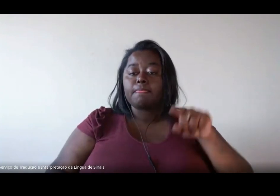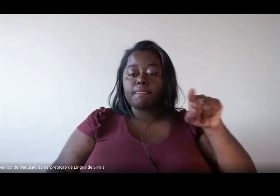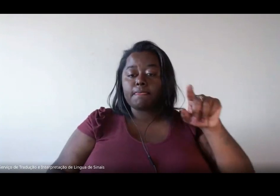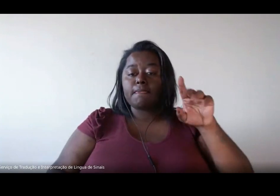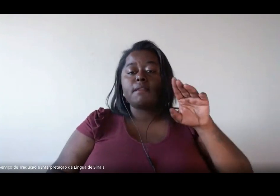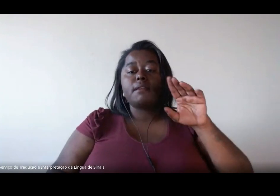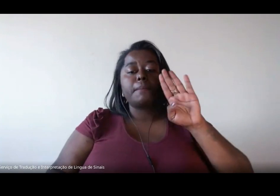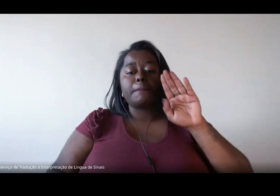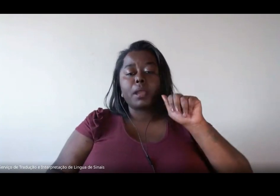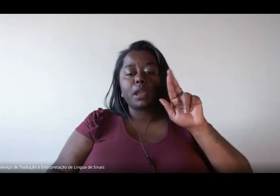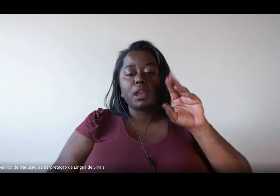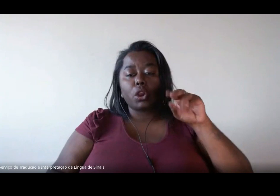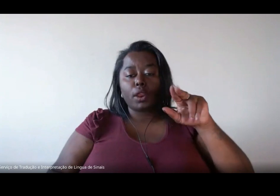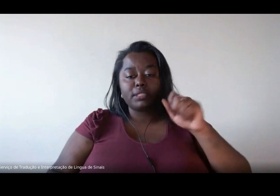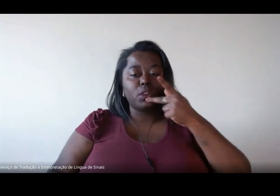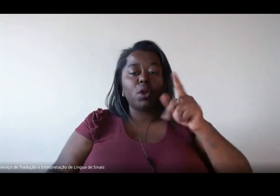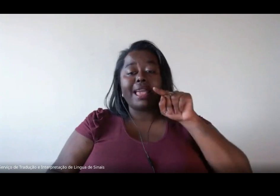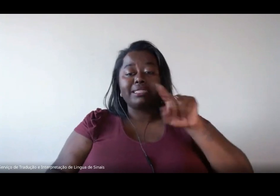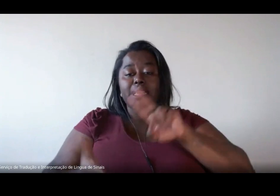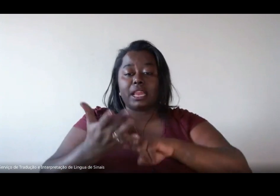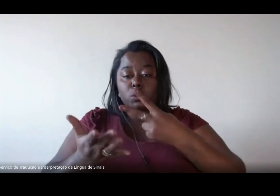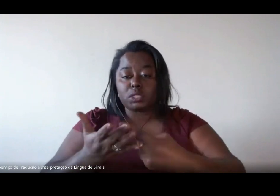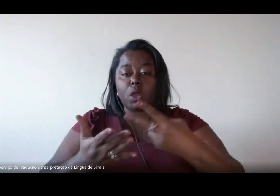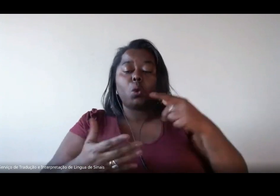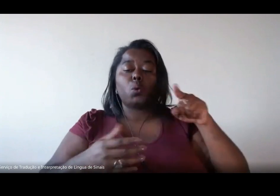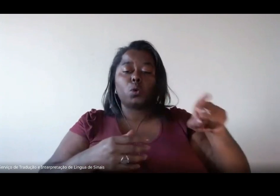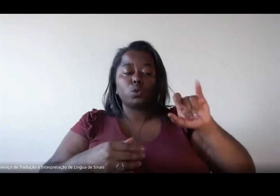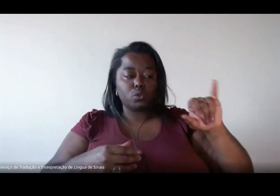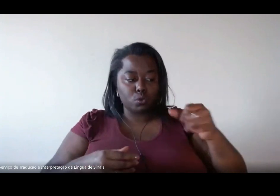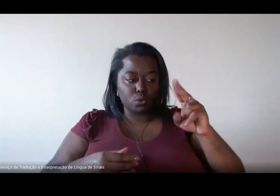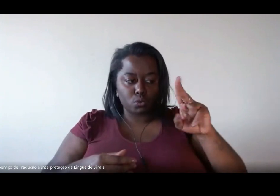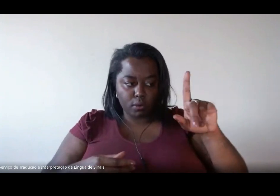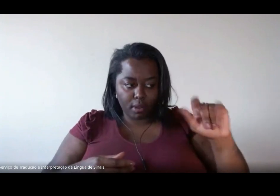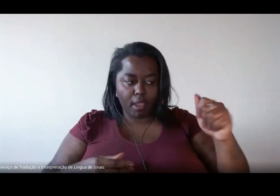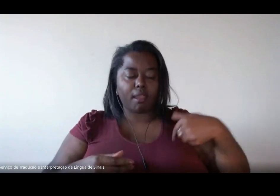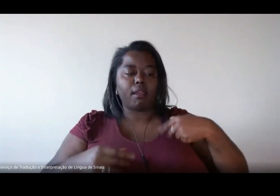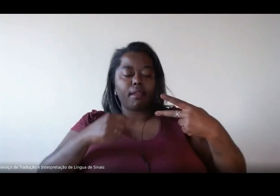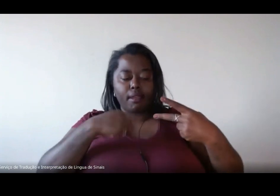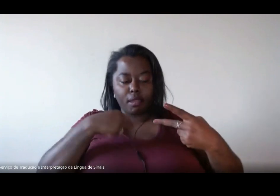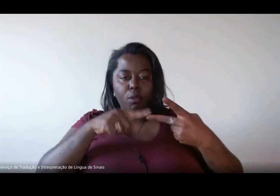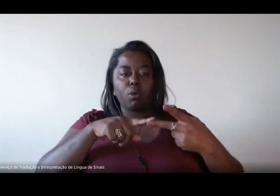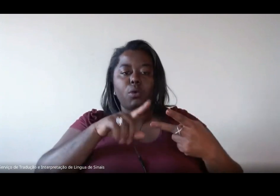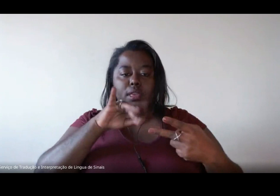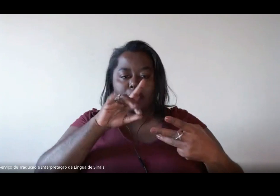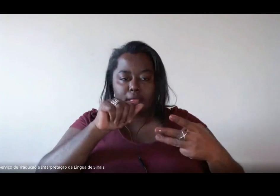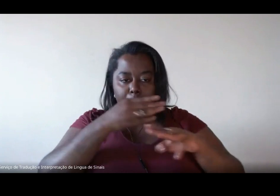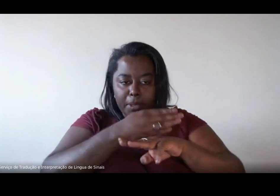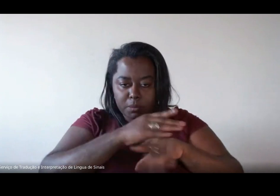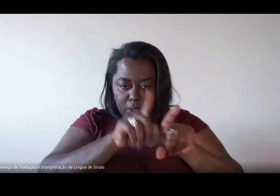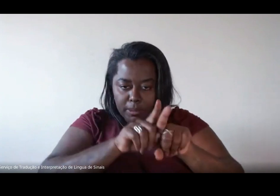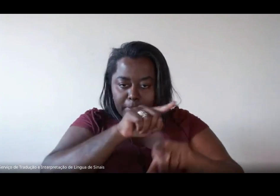Só dizer, né, Laura, que é uma tradução aí coordenada pela nossa colega Júlia, por mim, e com a participação aí da